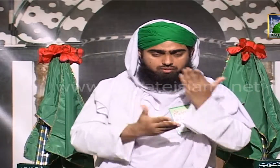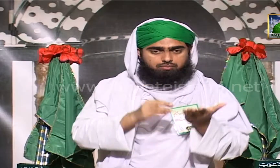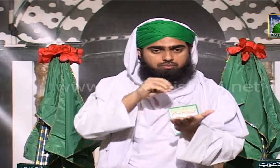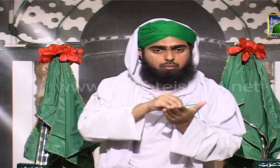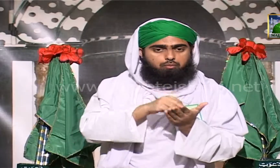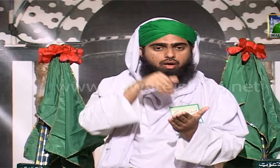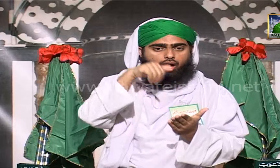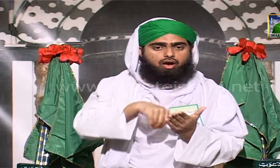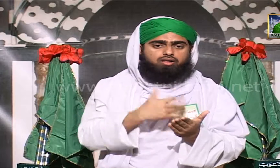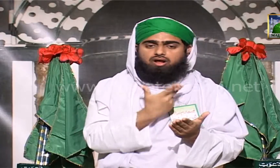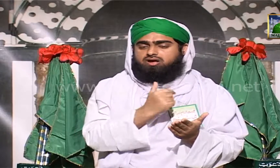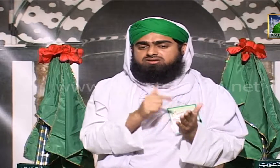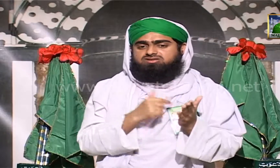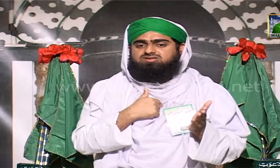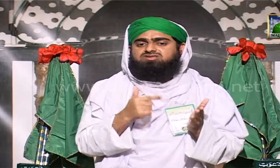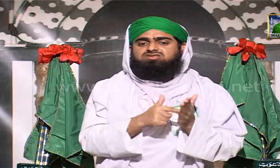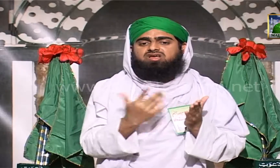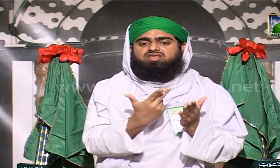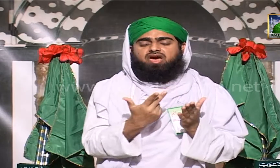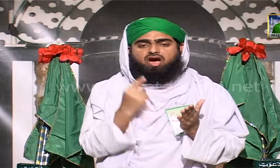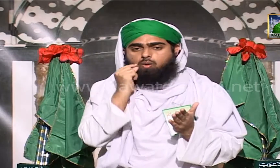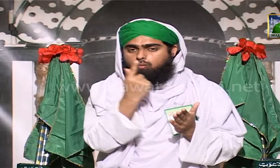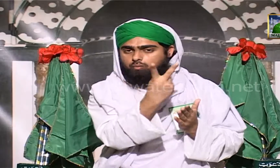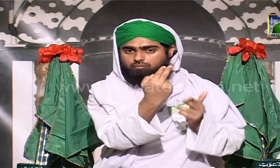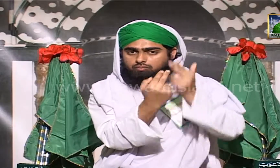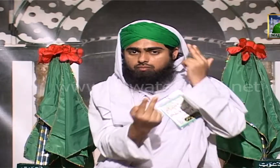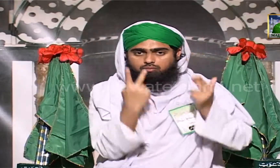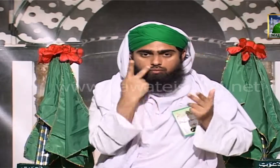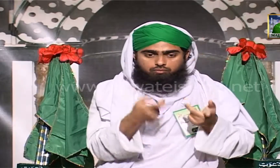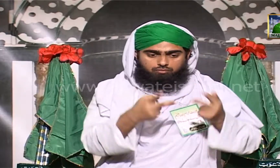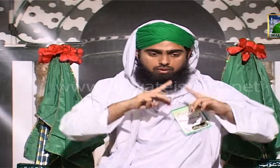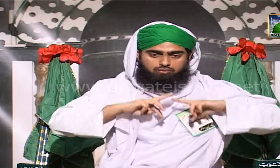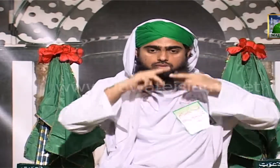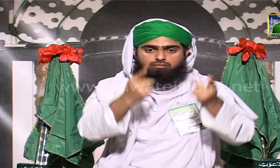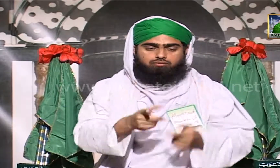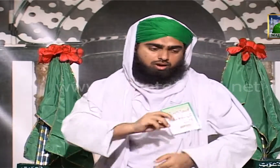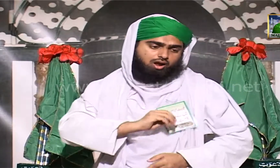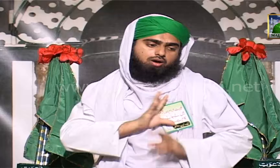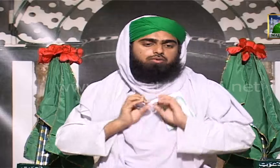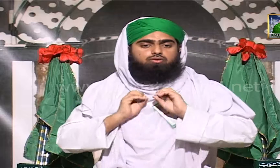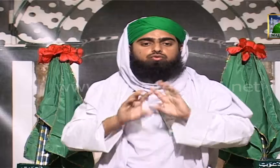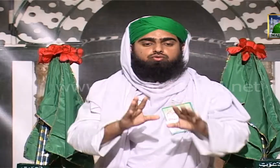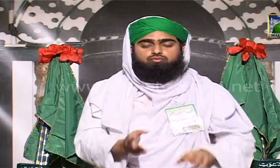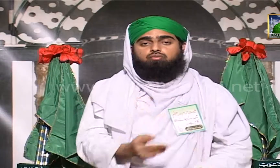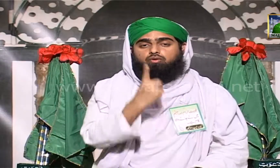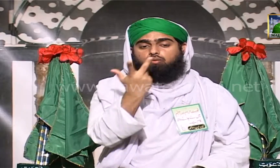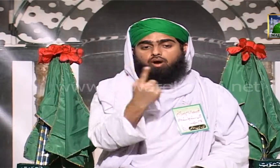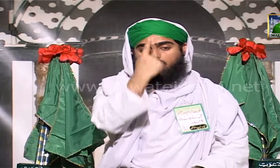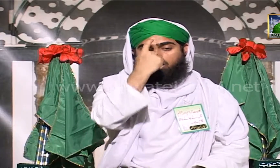نیت یہ ہوتی ہے کہ اللہ کا شکر ہے کہ مجھے یہ توفیق ملی۔ دوسرے اس کا مقصد یہ ہوتا ہے تاکہ لوگوں